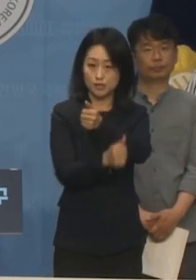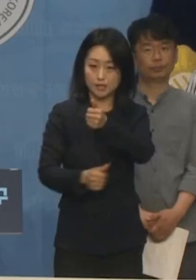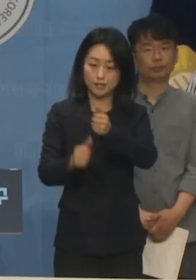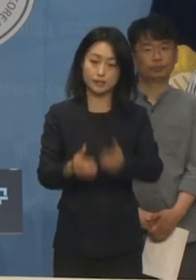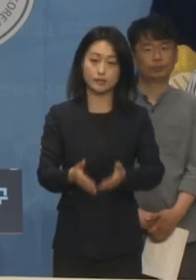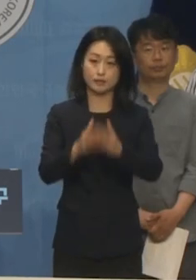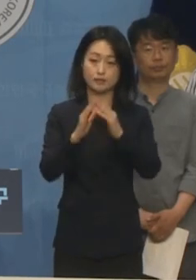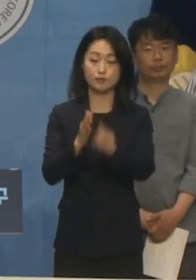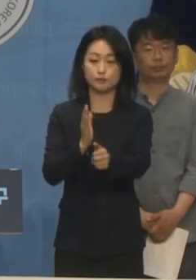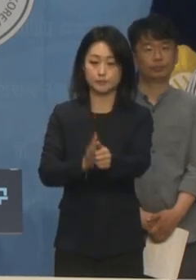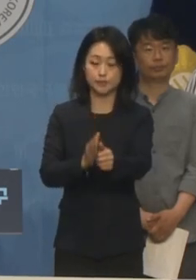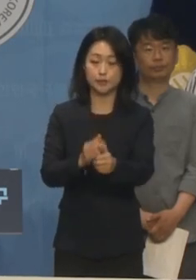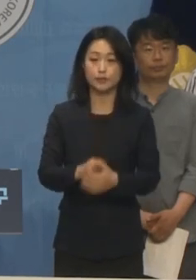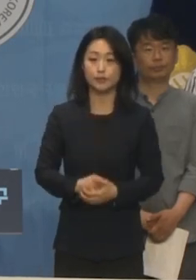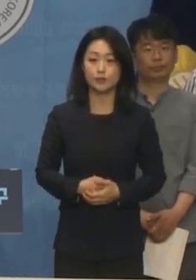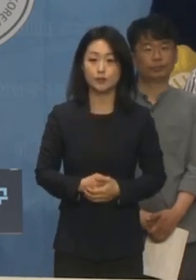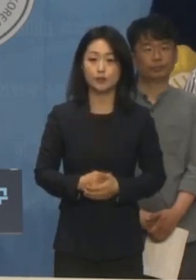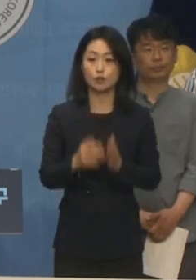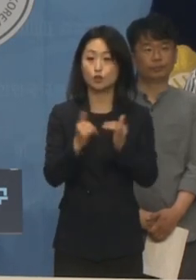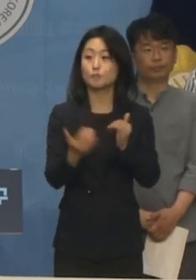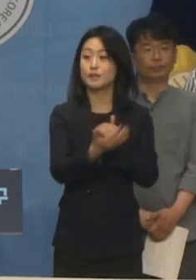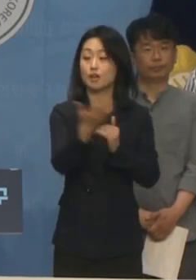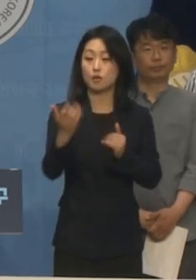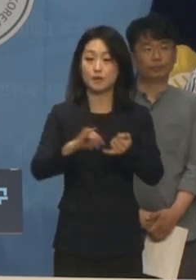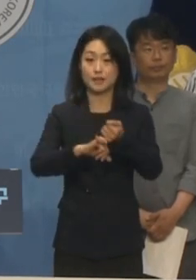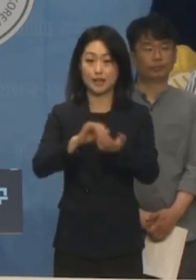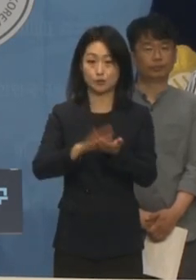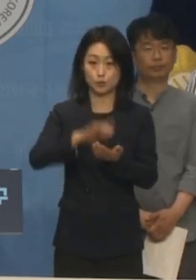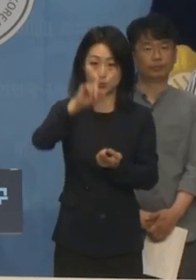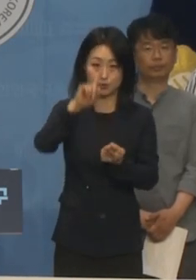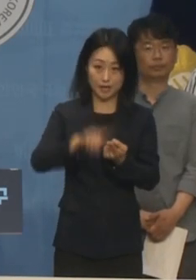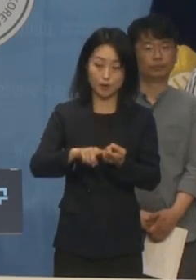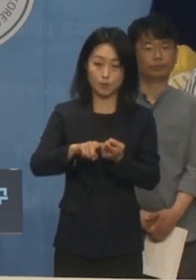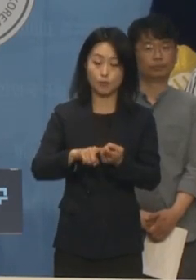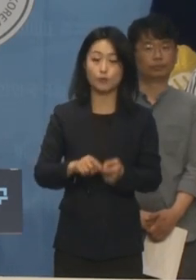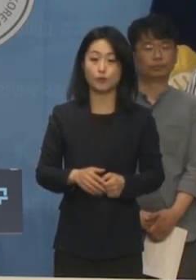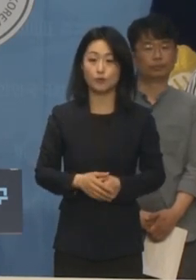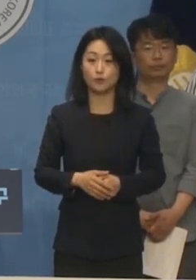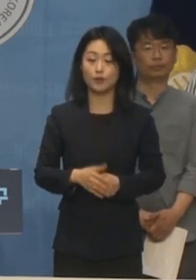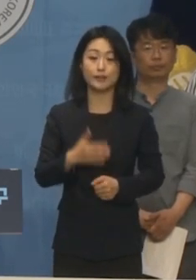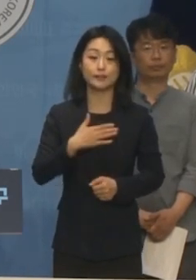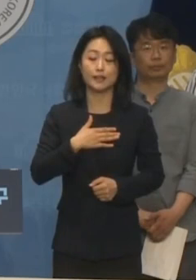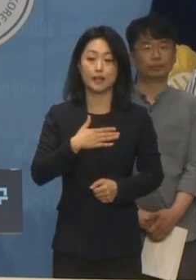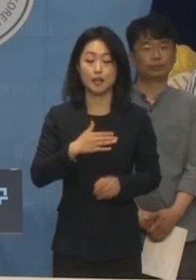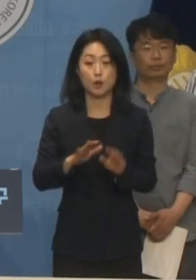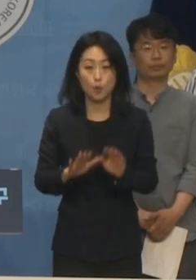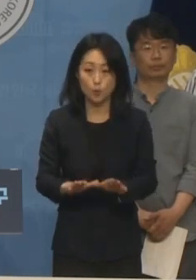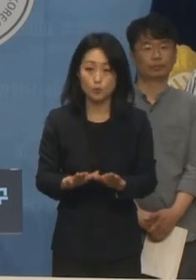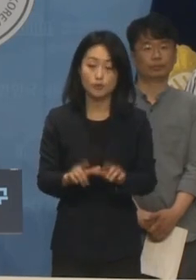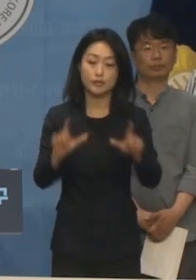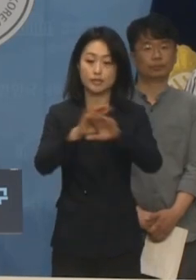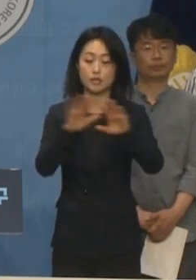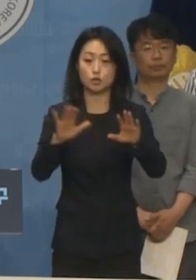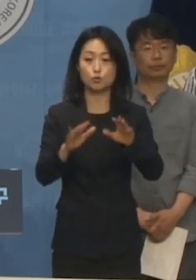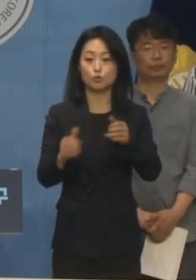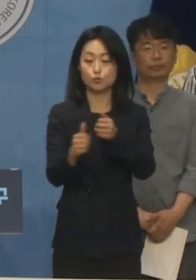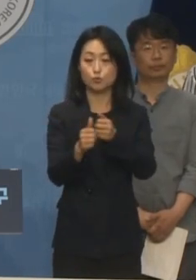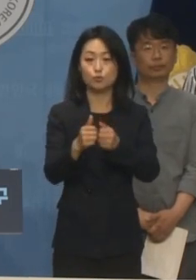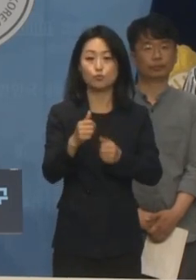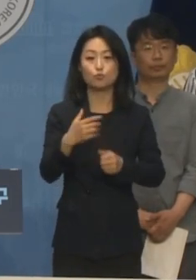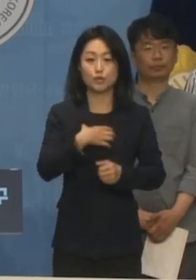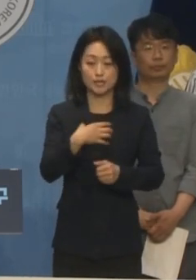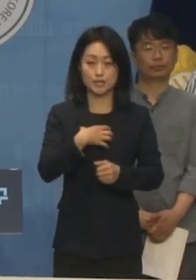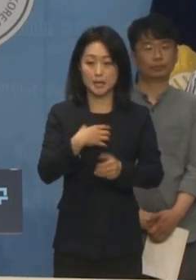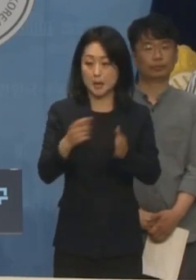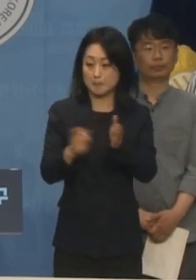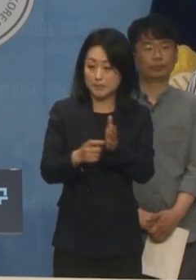합니다. 국민께 약속드린 기후특위 상설화를 이행하고자 저는 오늘 기후위기 비상대응을 위한